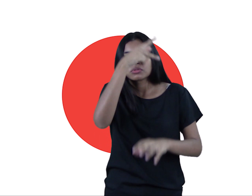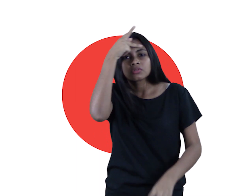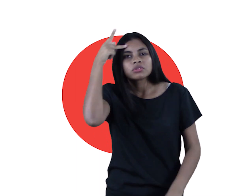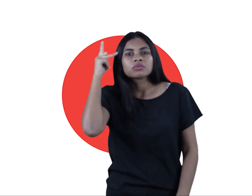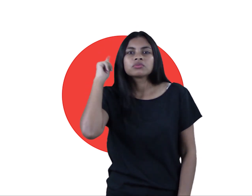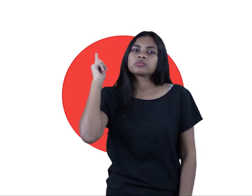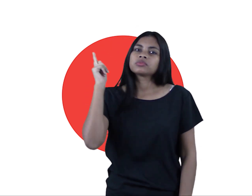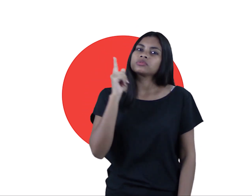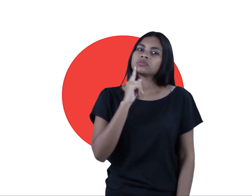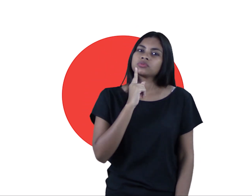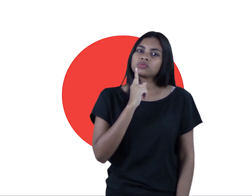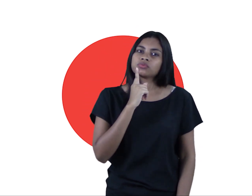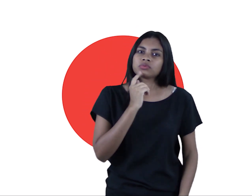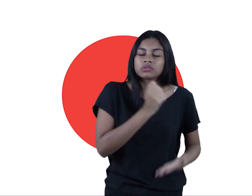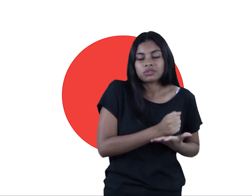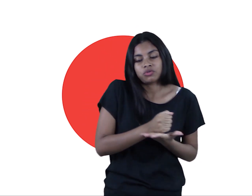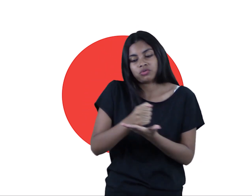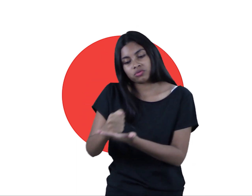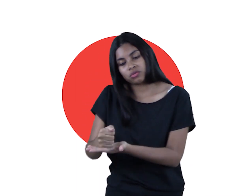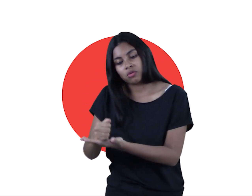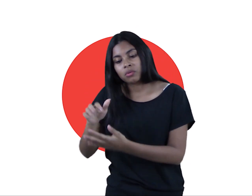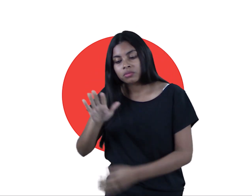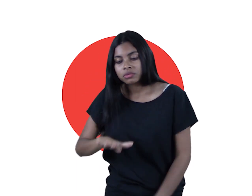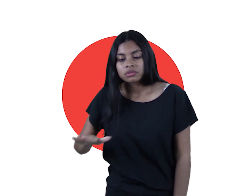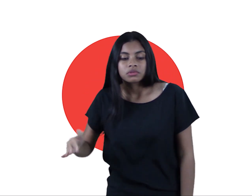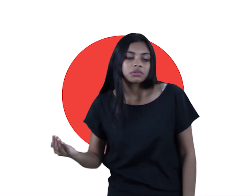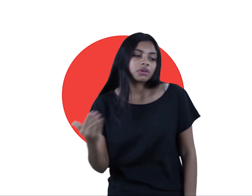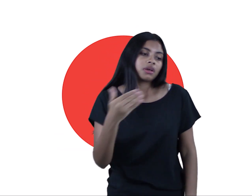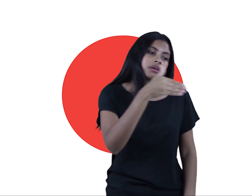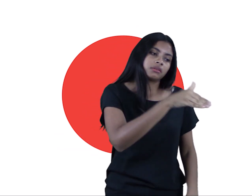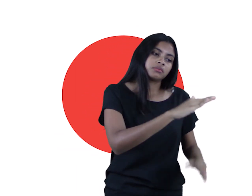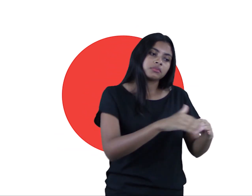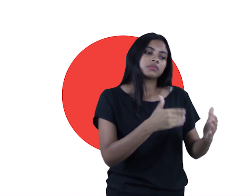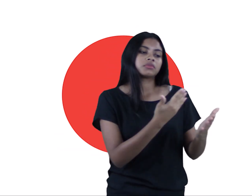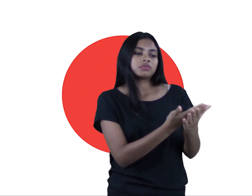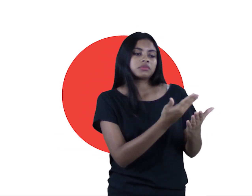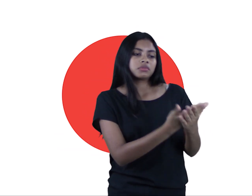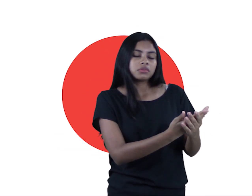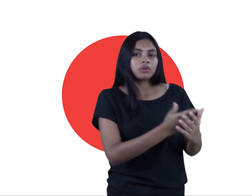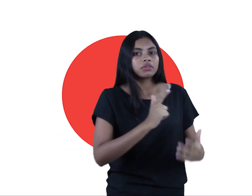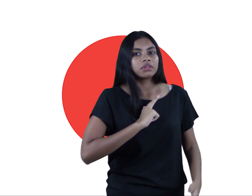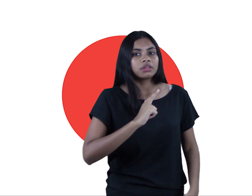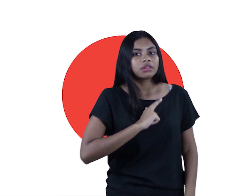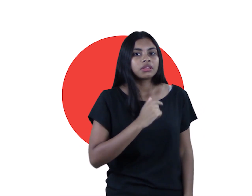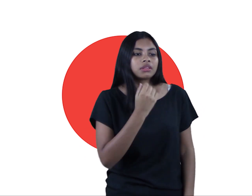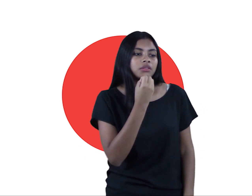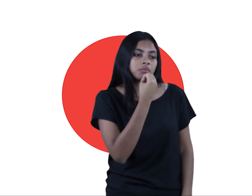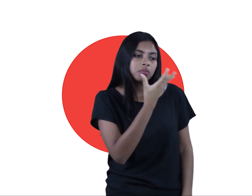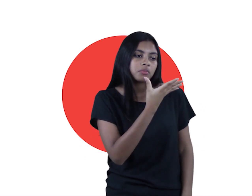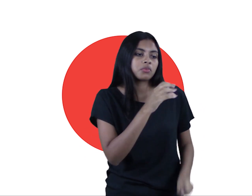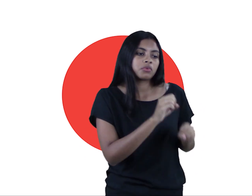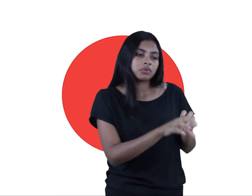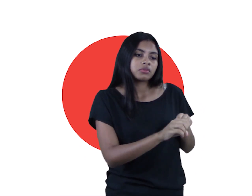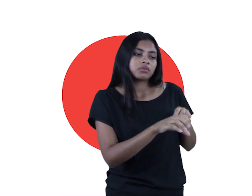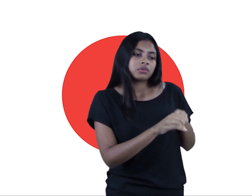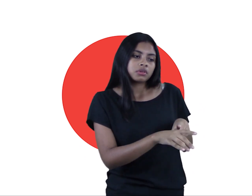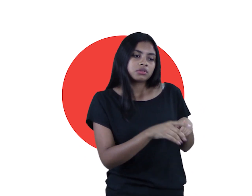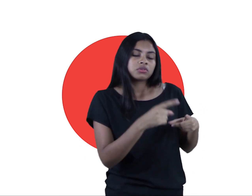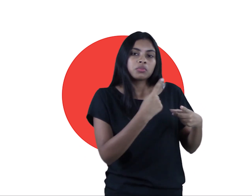surdas, ajudou as crianças a terem uma boa educação, pois eles defendiam que